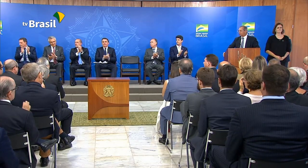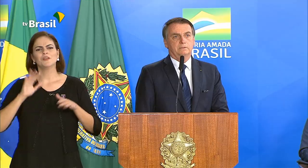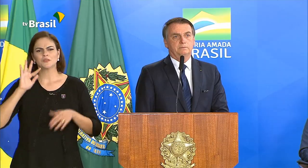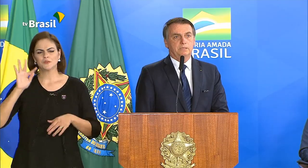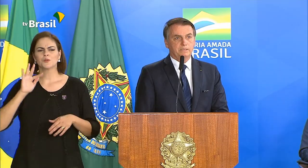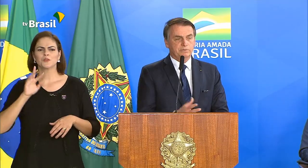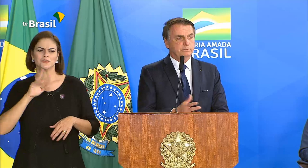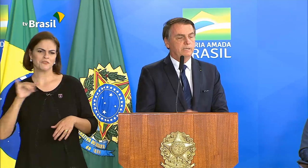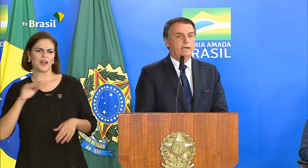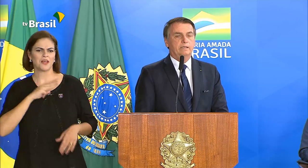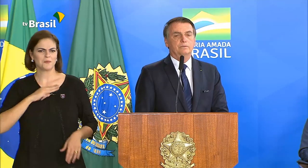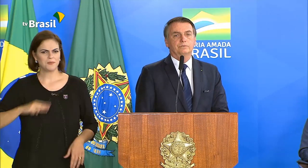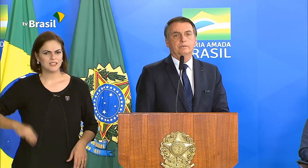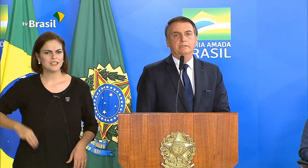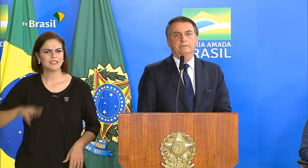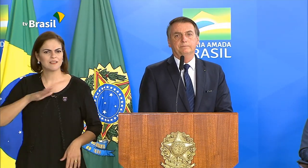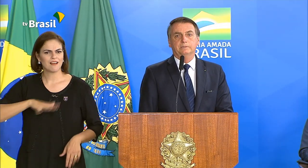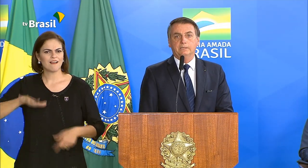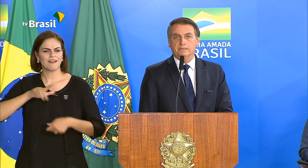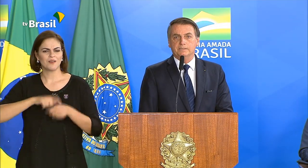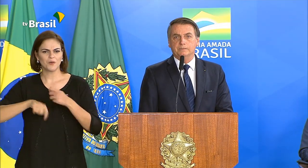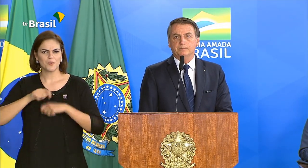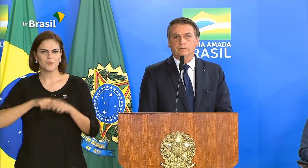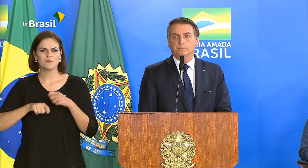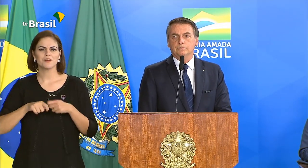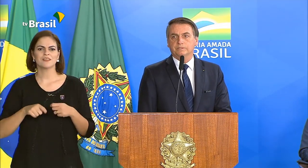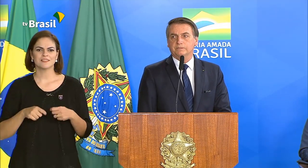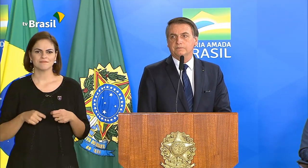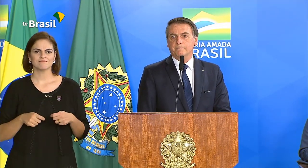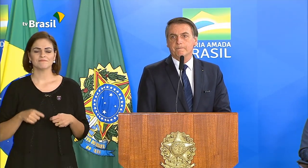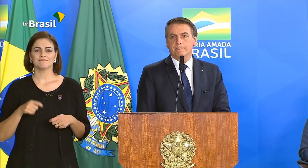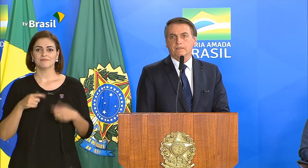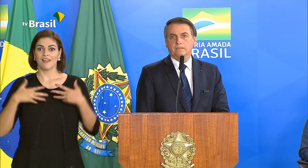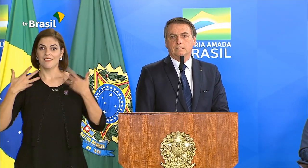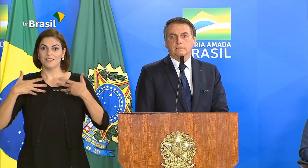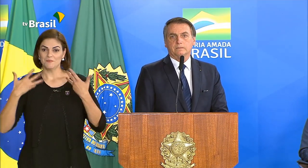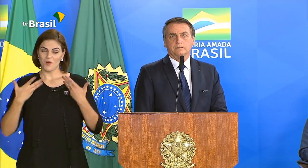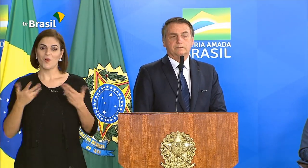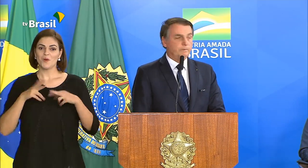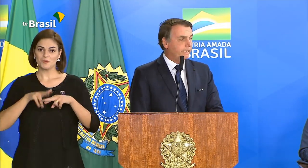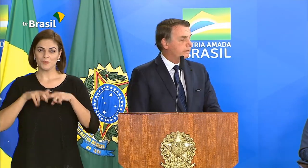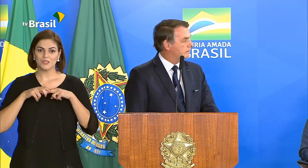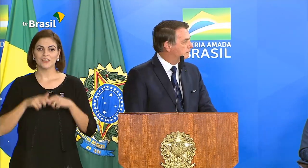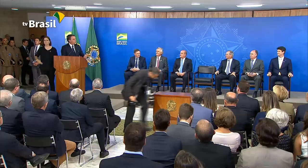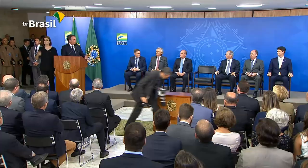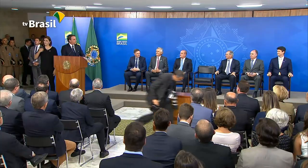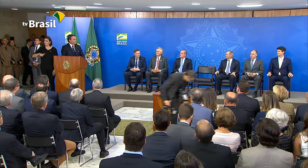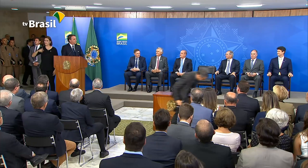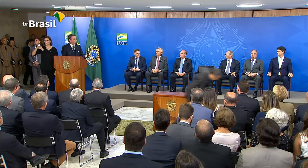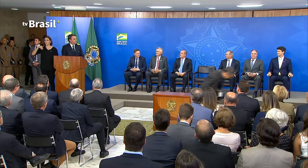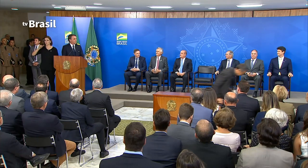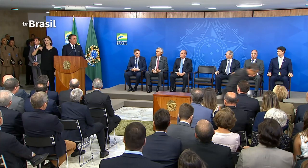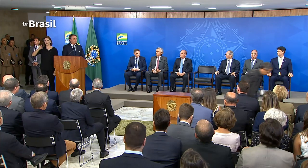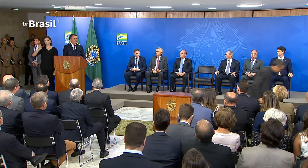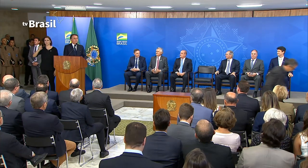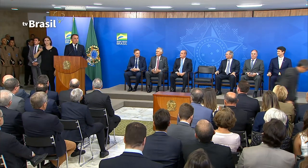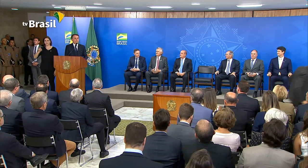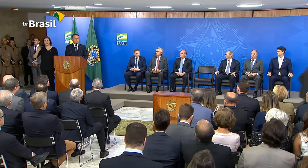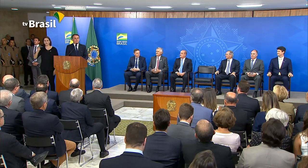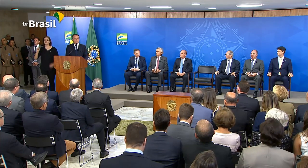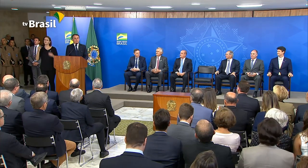O presidente Jair Bolsonaro, que desde a campanha prometia abrir a caixa preta do banco, se mostrou